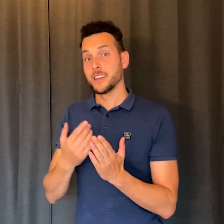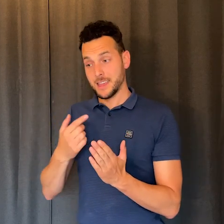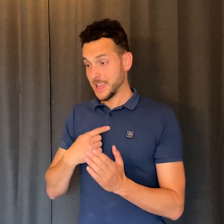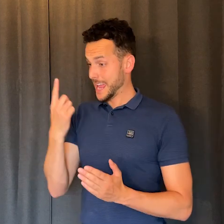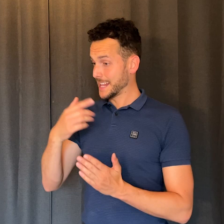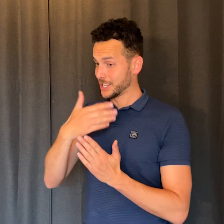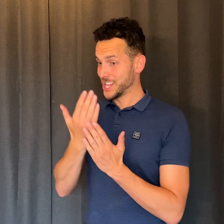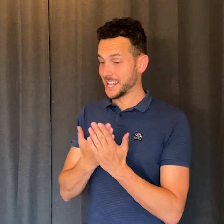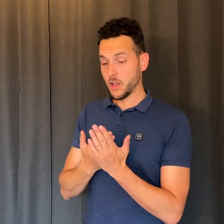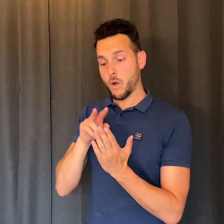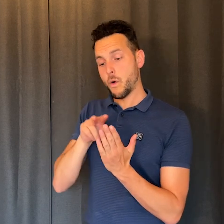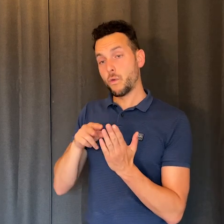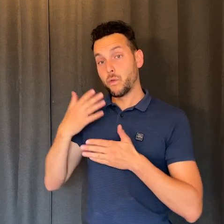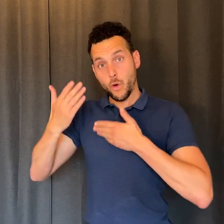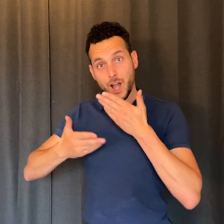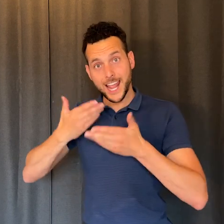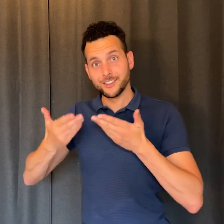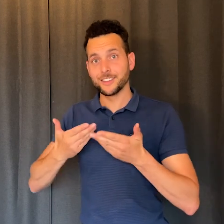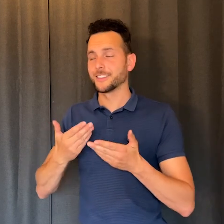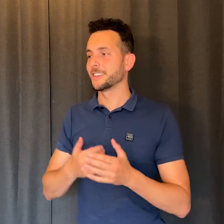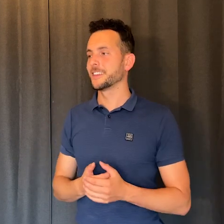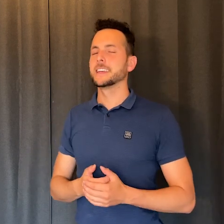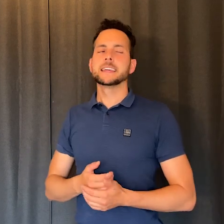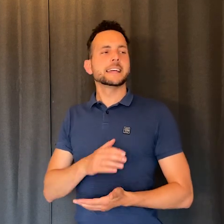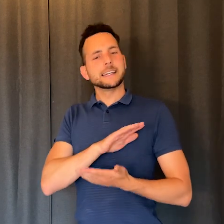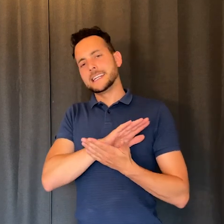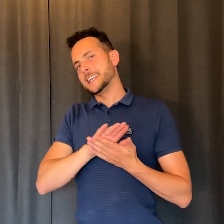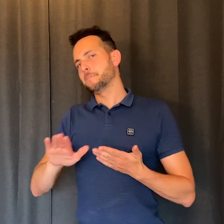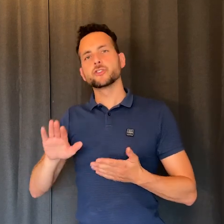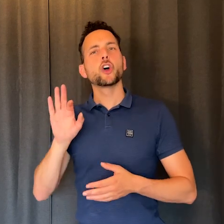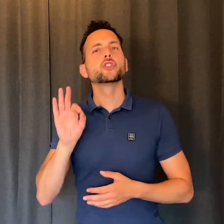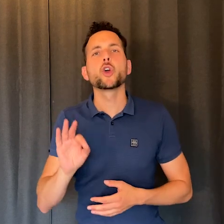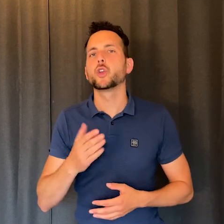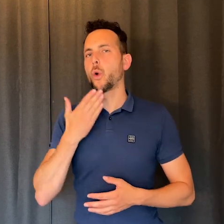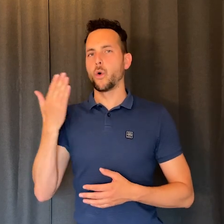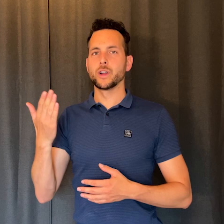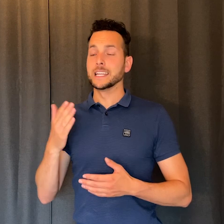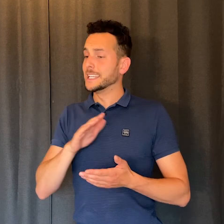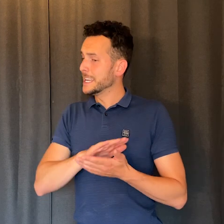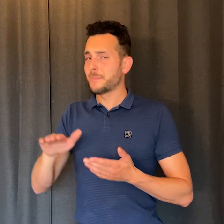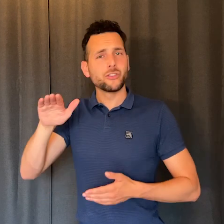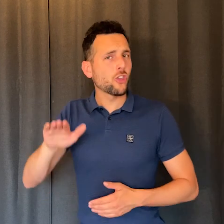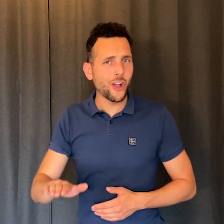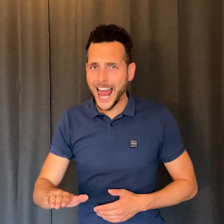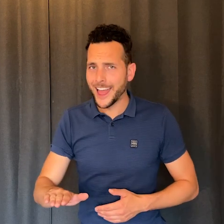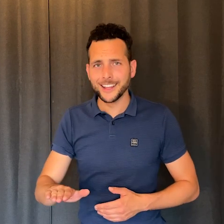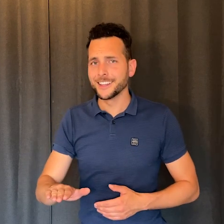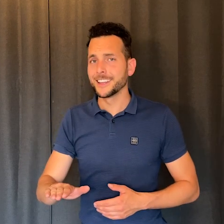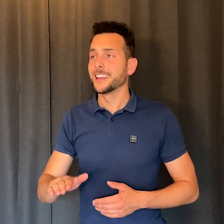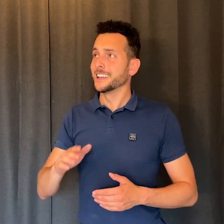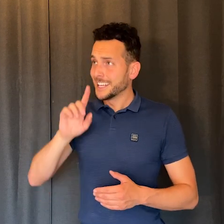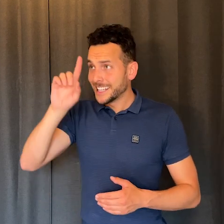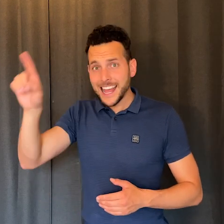Ja. Leuk. Dat is heel mooi gedichten. Er is niemand te jong. Niemand is te klein. Ga toch